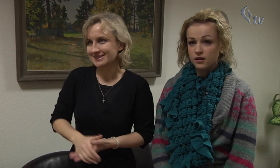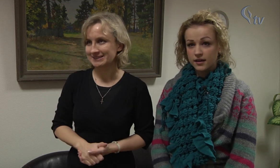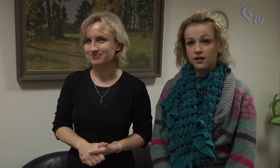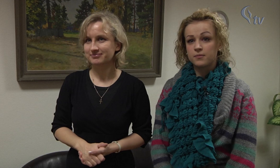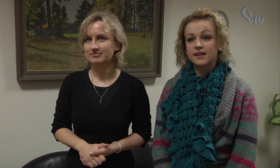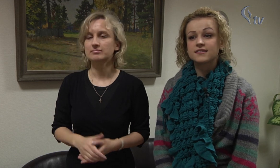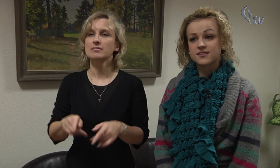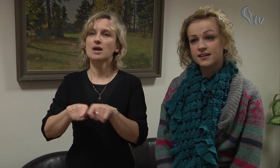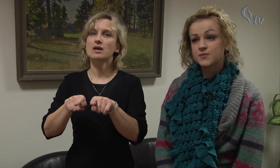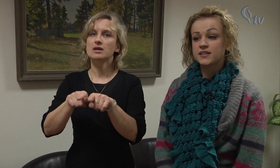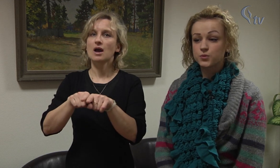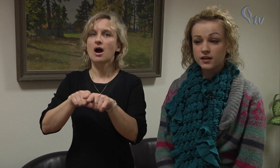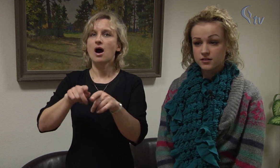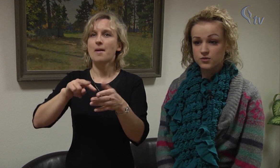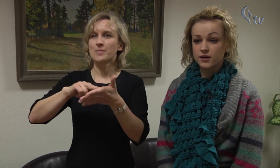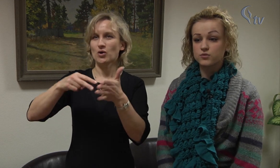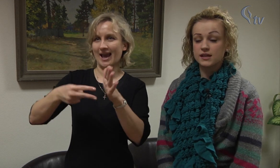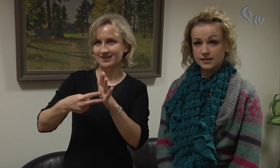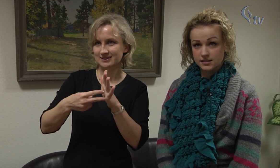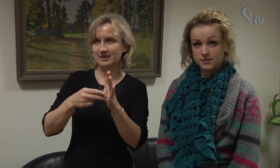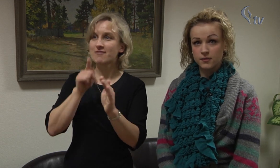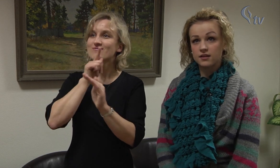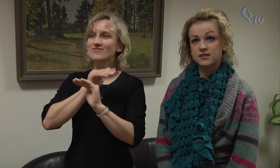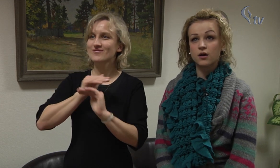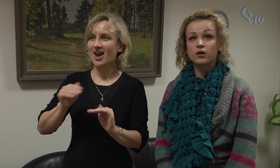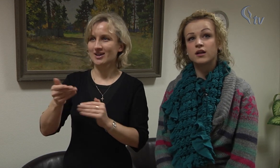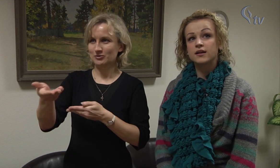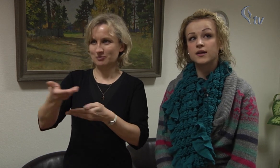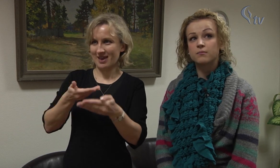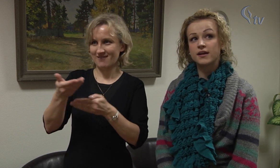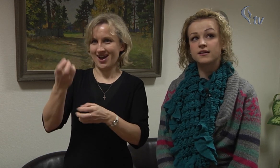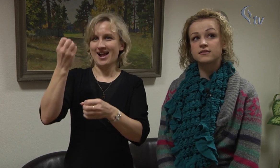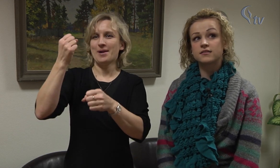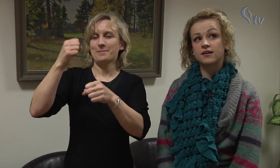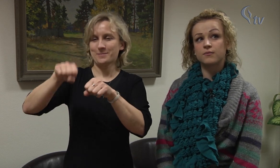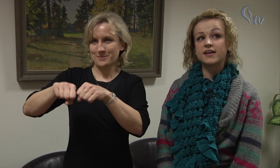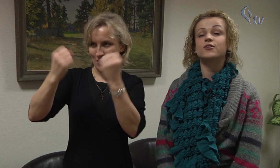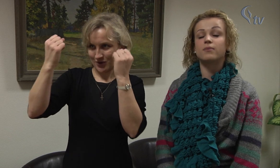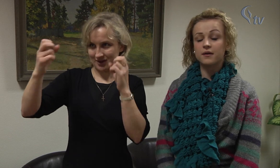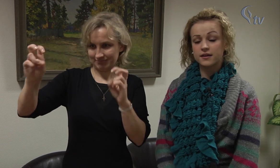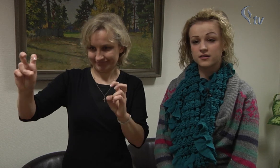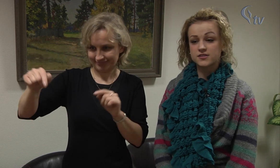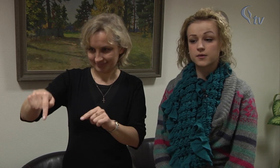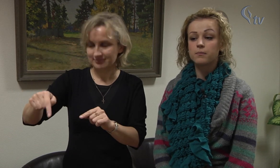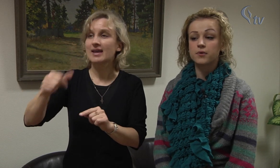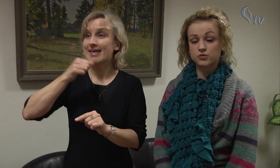Ja Break the Silence Between Us toimus Eestis. Enne seda oli Break Your Barriers